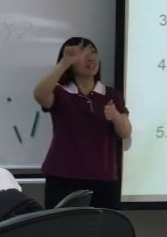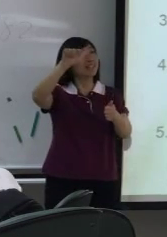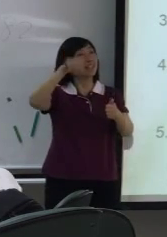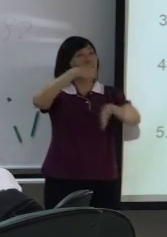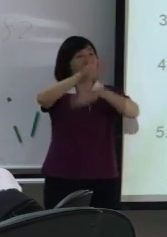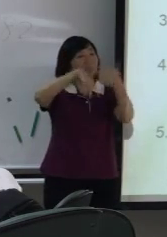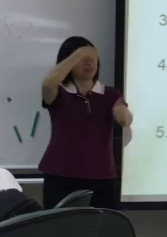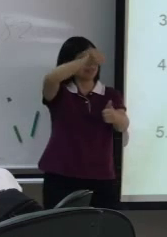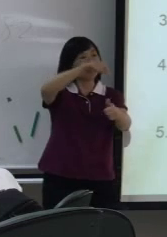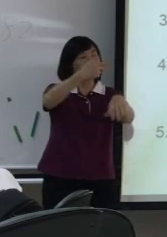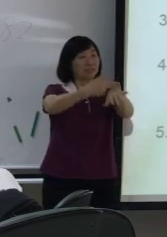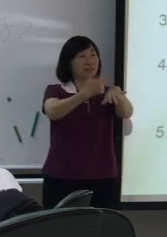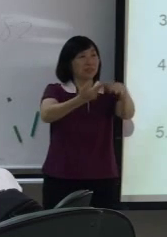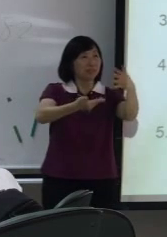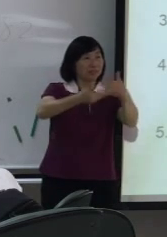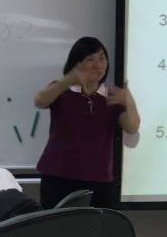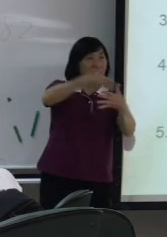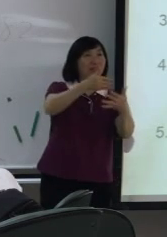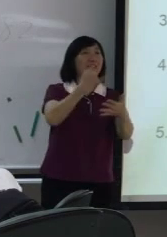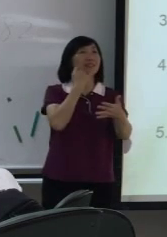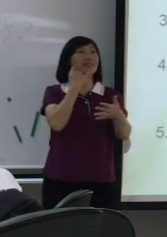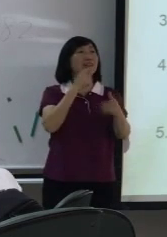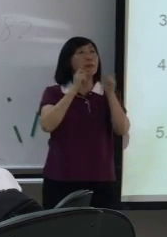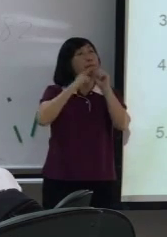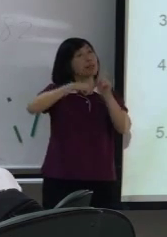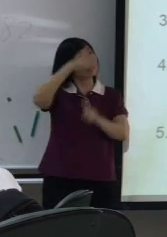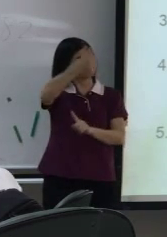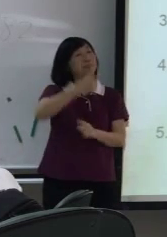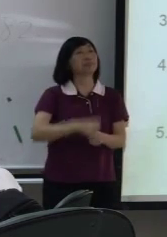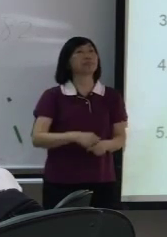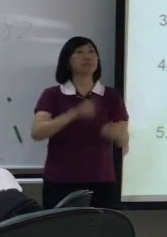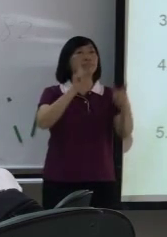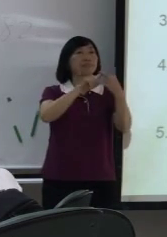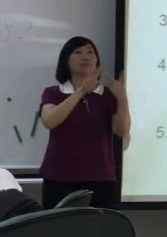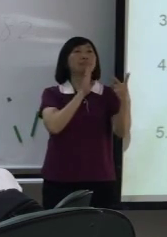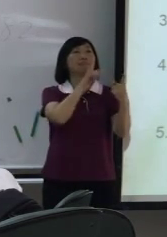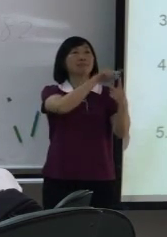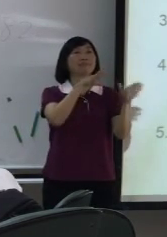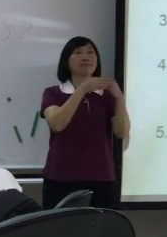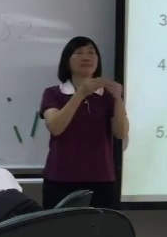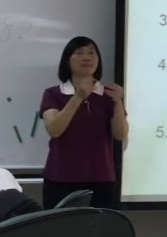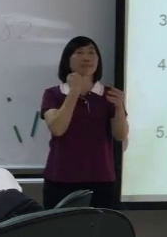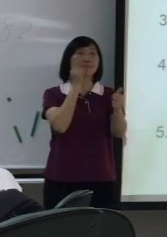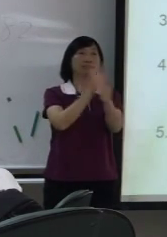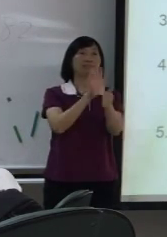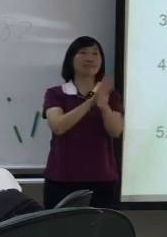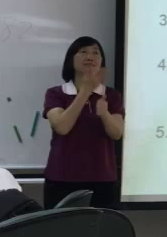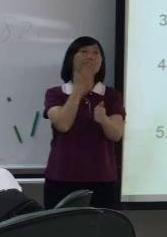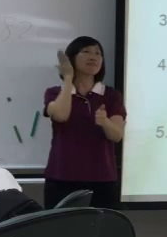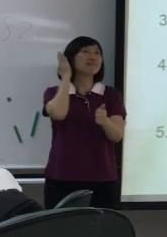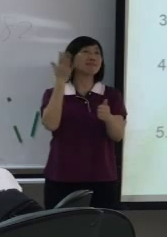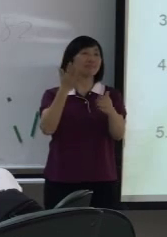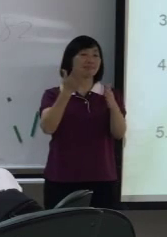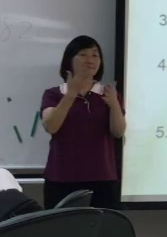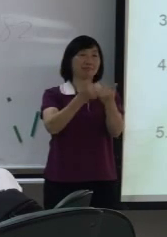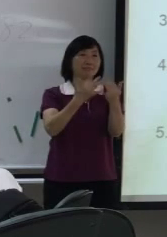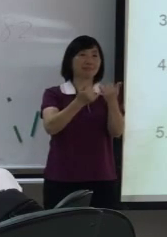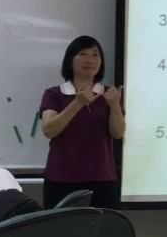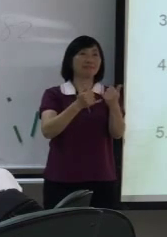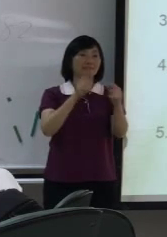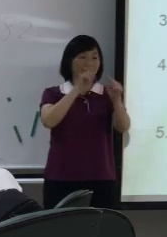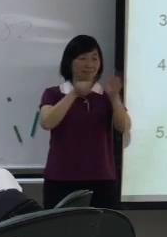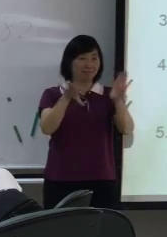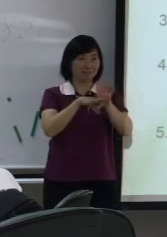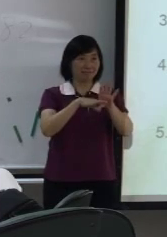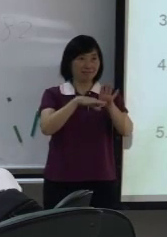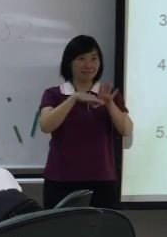手语教学技能与教学品质。二，本词典同时希望能帮助听障学生提升中文